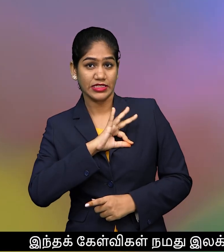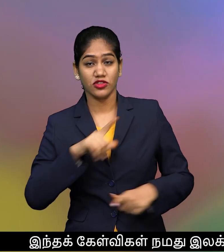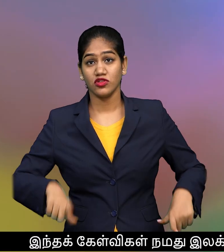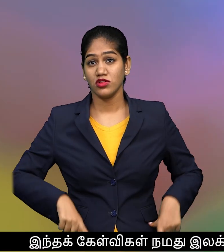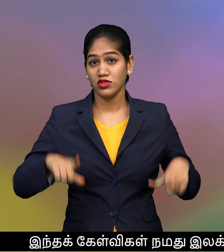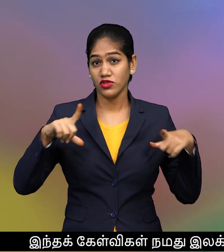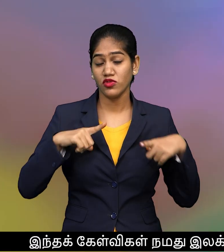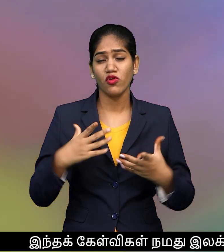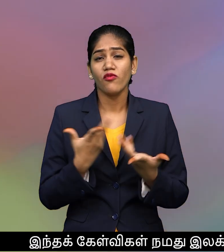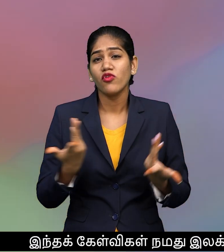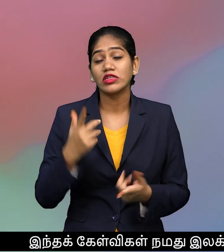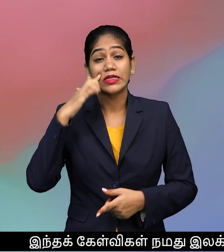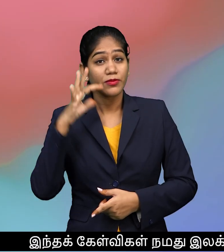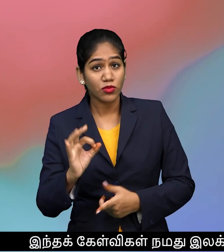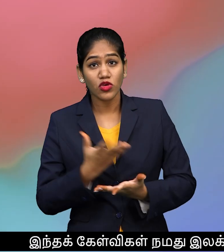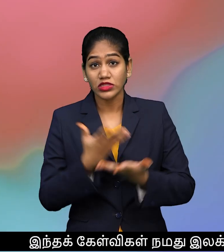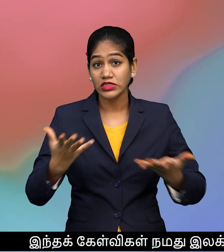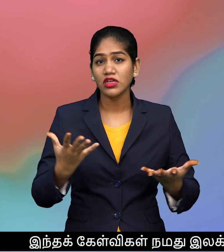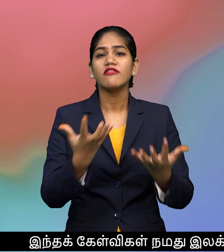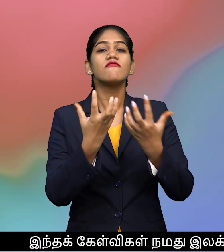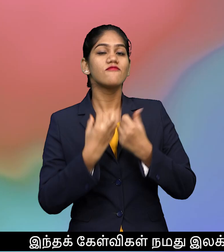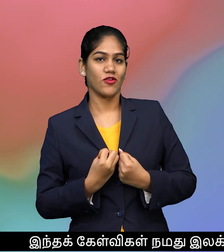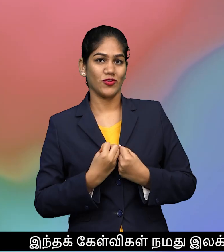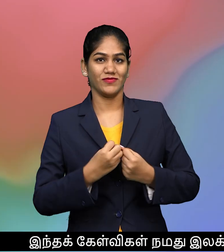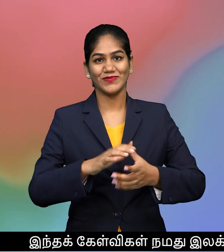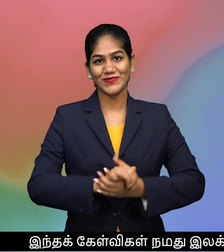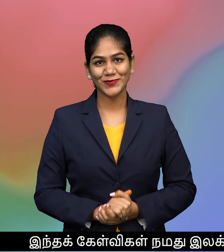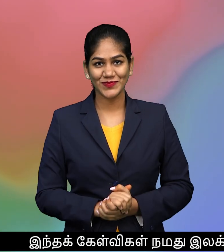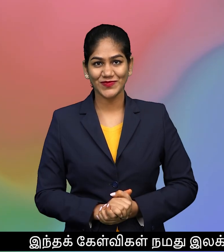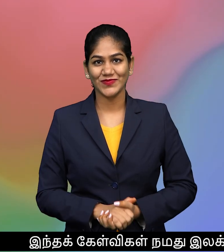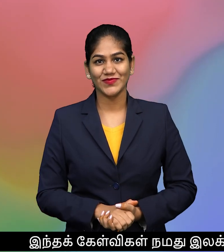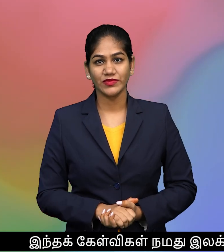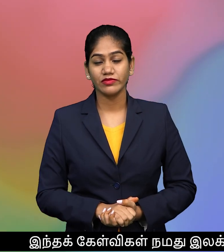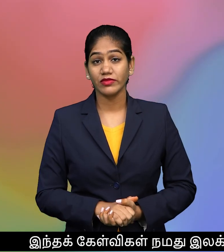இந்த கேள்விகள் நமது இலக்குகளை அடைவதில் வேலை செய்கின்றன.